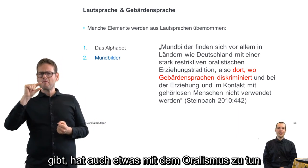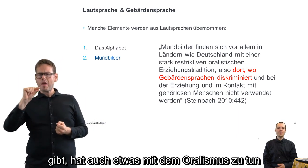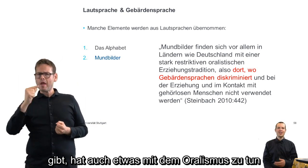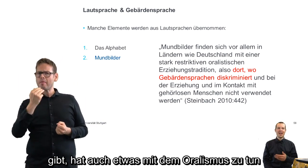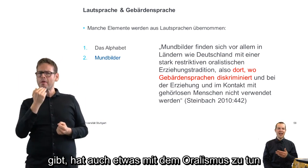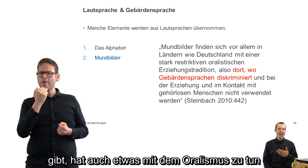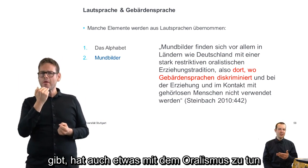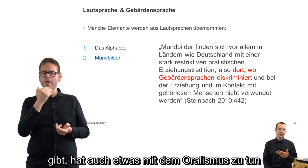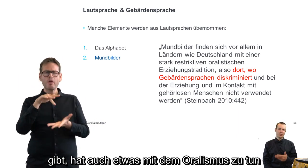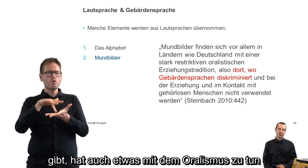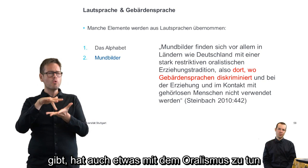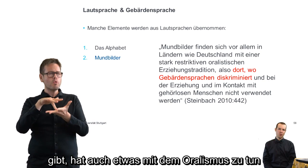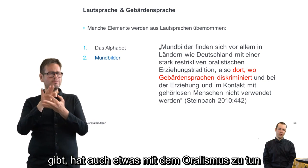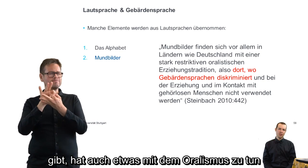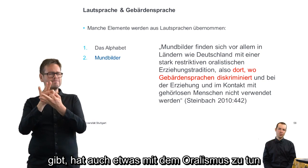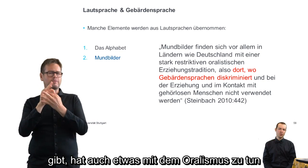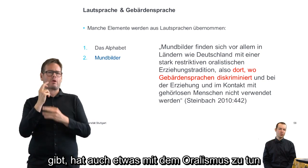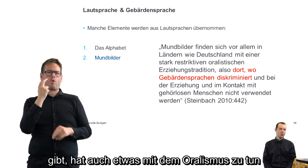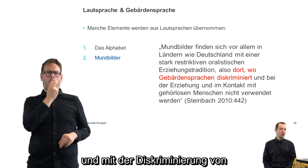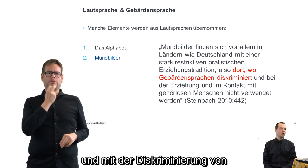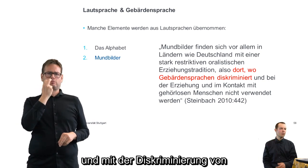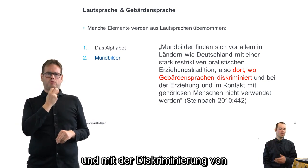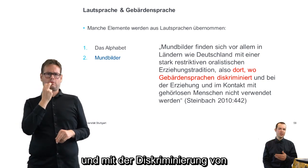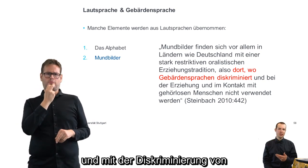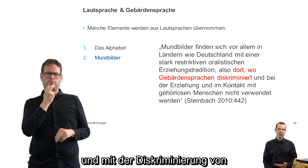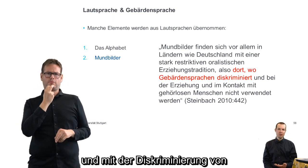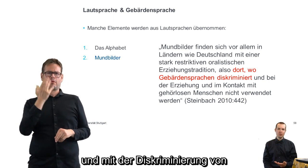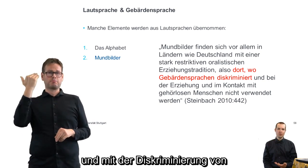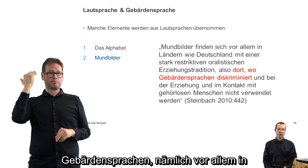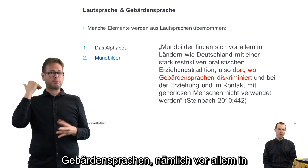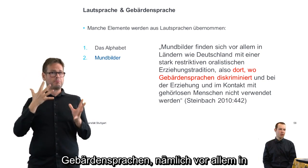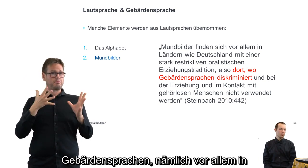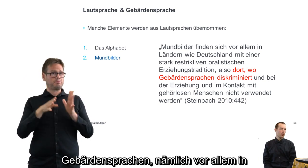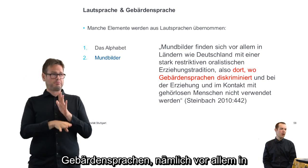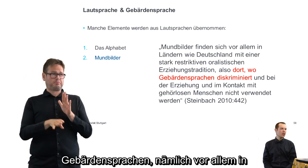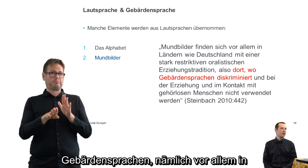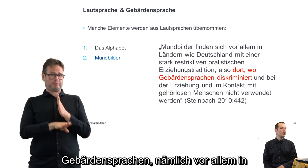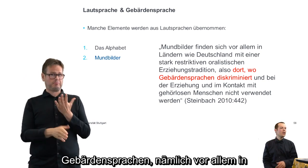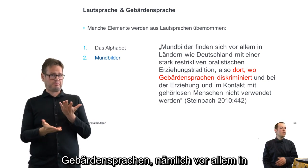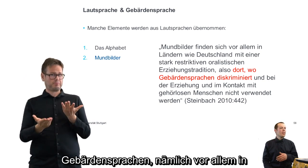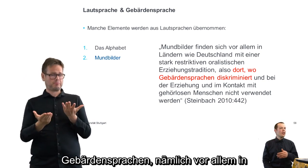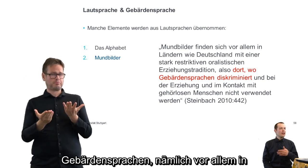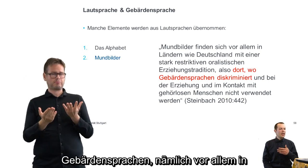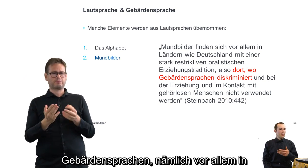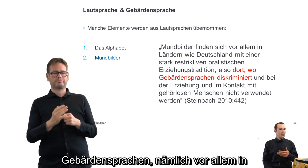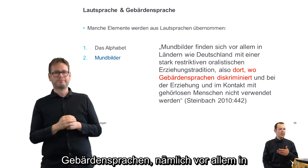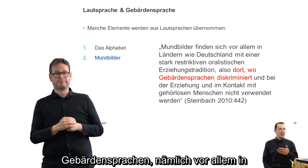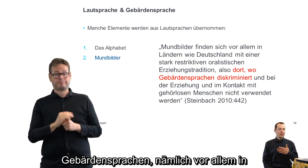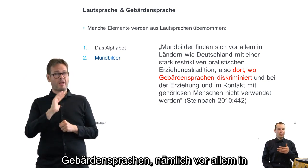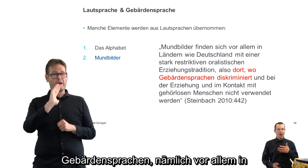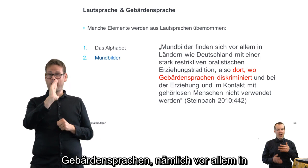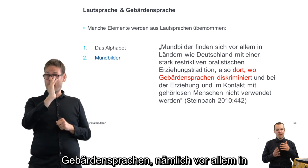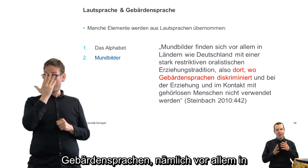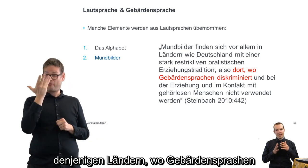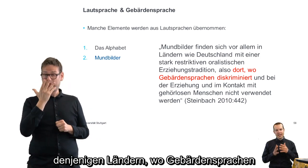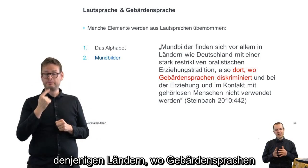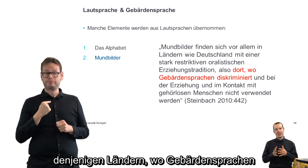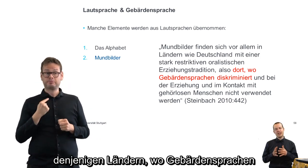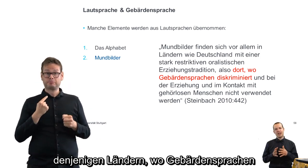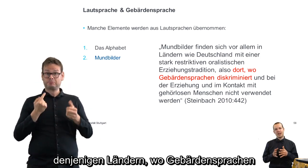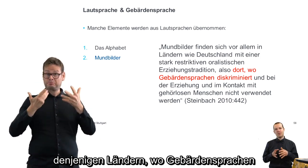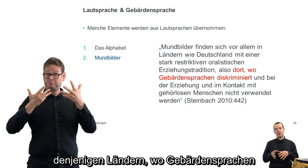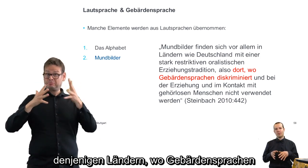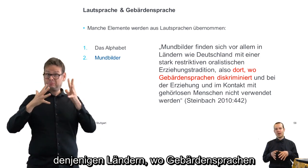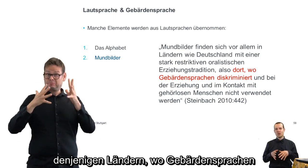Mundbilder gibt, hat was mit dem Oralismus zu tun und mit der Diskriminierung von Gebärdensprachen, nämlich vor allem in